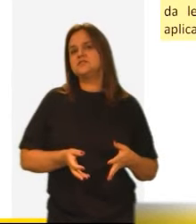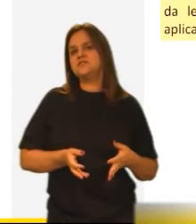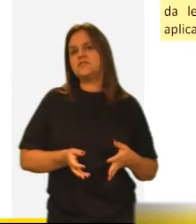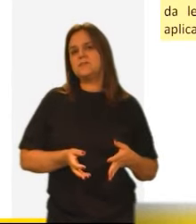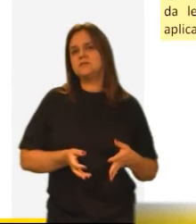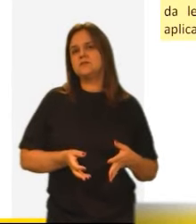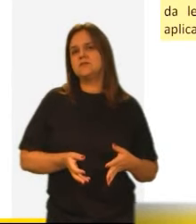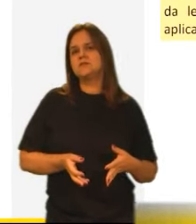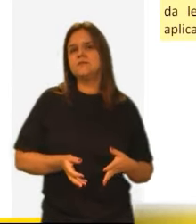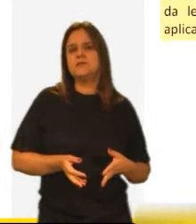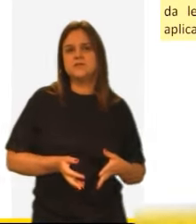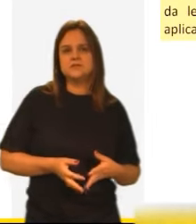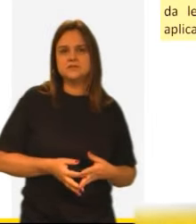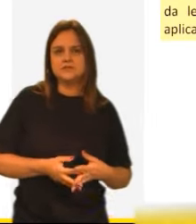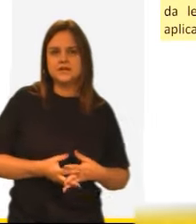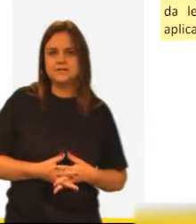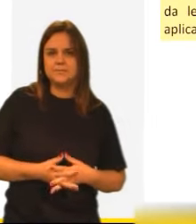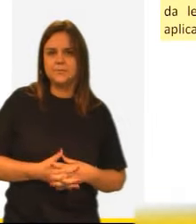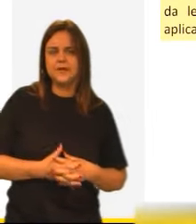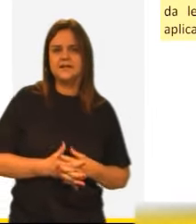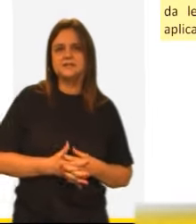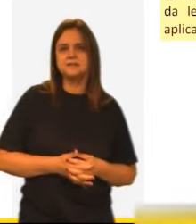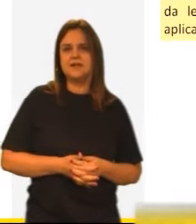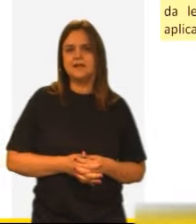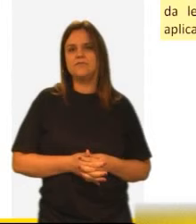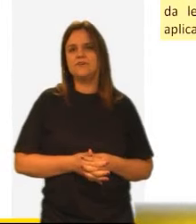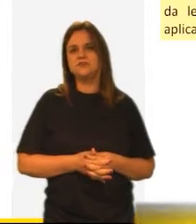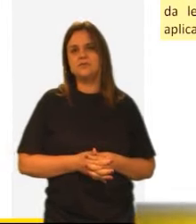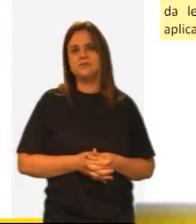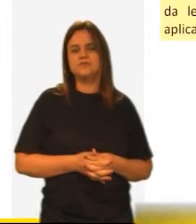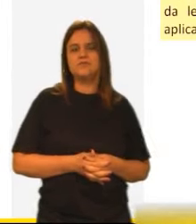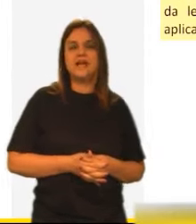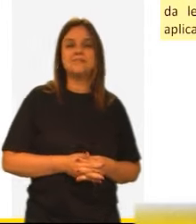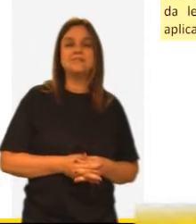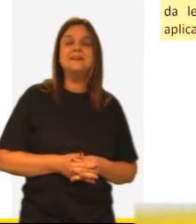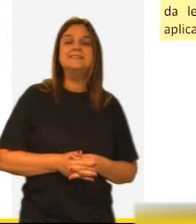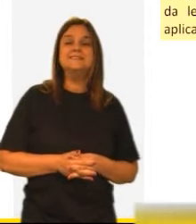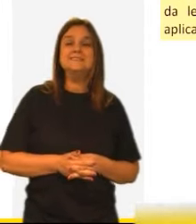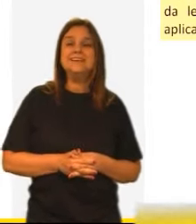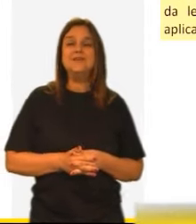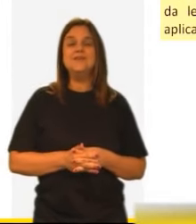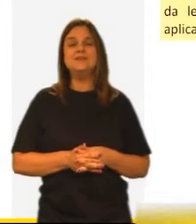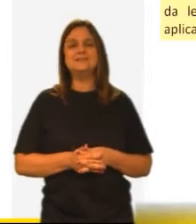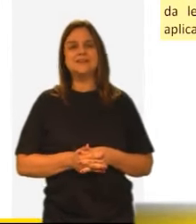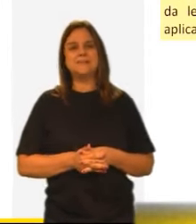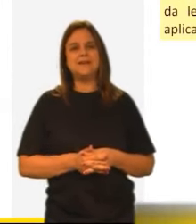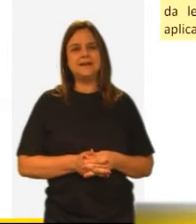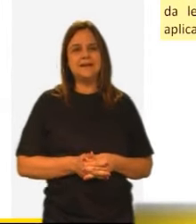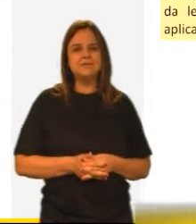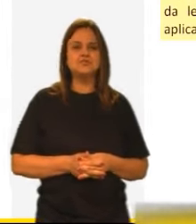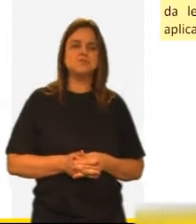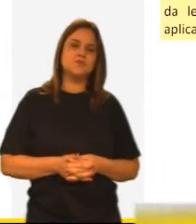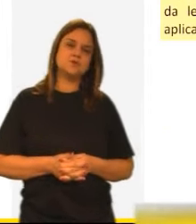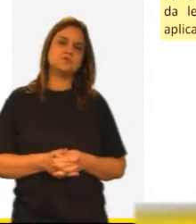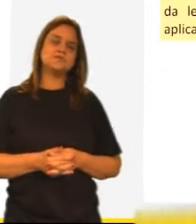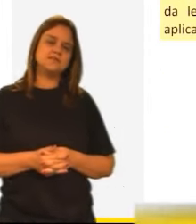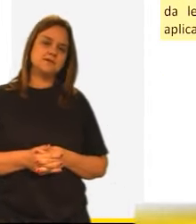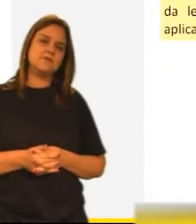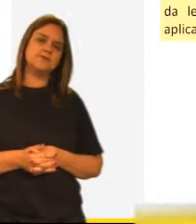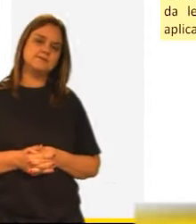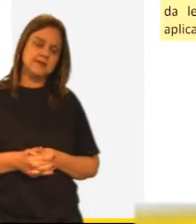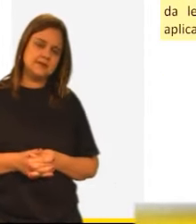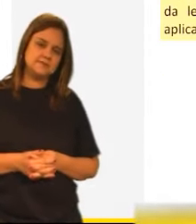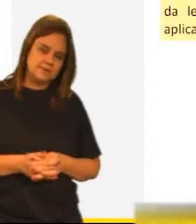poderão ser exigidas após decorridos 90 dias da data da publicação da lei que houver instituído ou modificado, não lhes aplicando o disposto